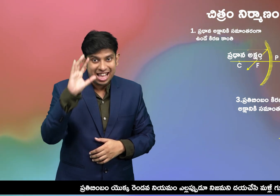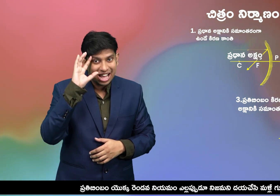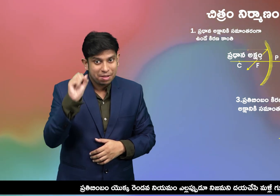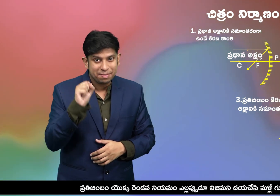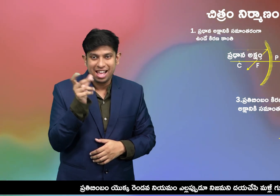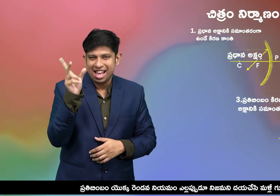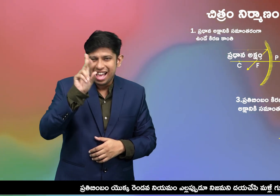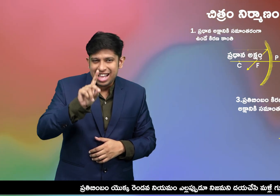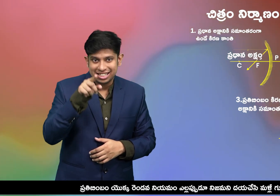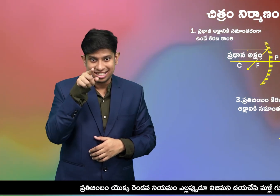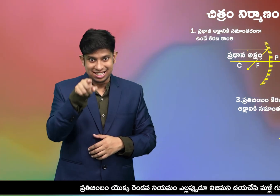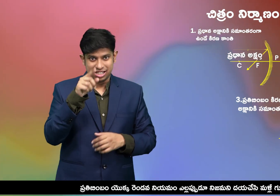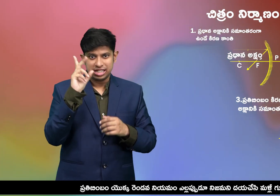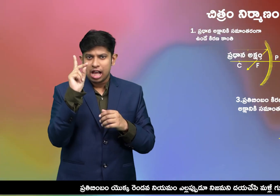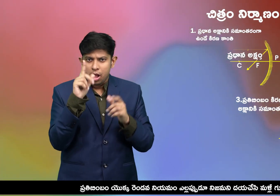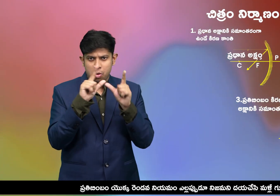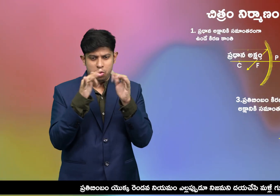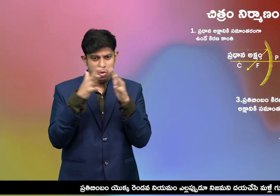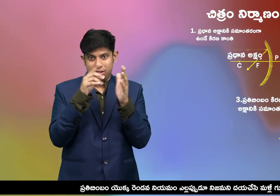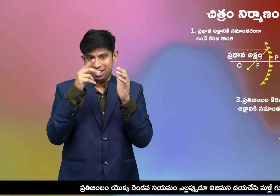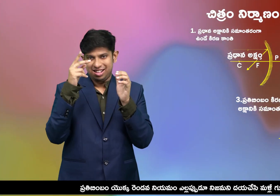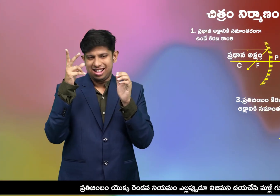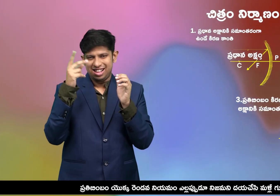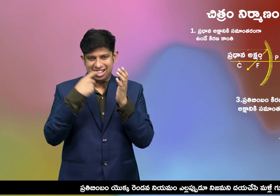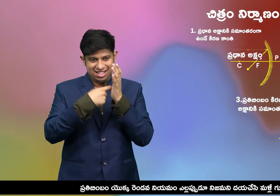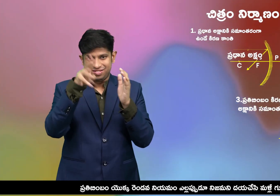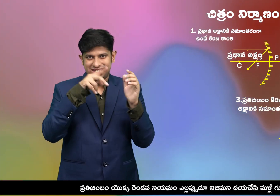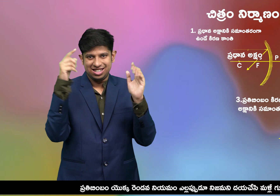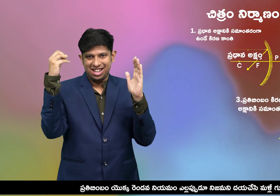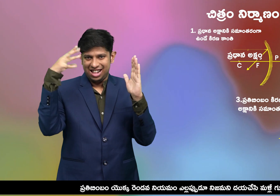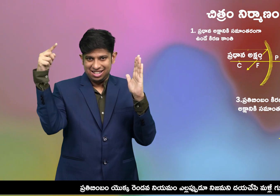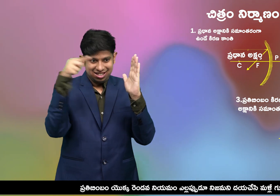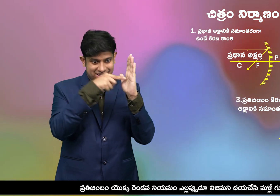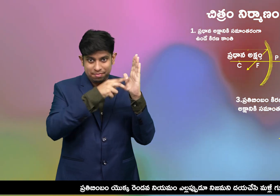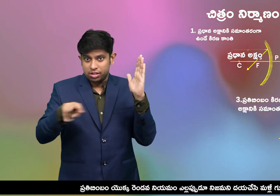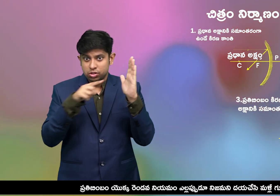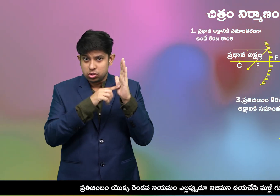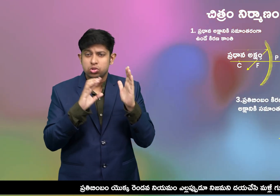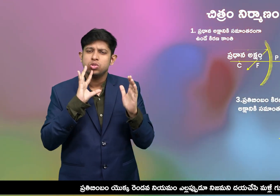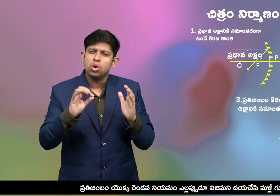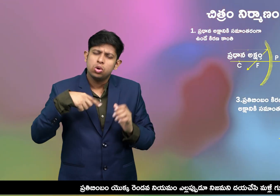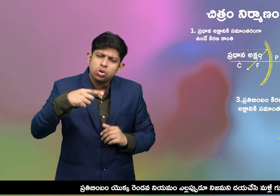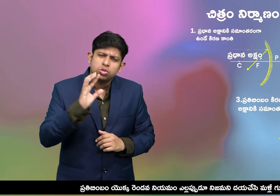ప్రతిబింబం యొక్క రెండవ నియమం ఎల్లప్పుడూ నిజమని దయచేసి మళ్లీ గుర్తుంచుకోండి.